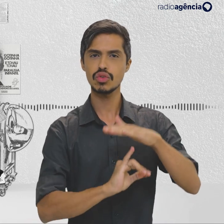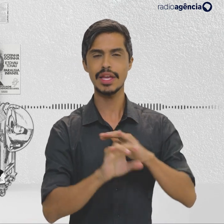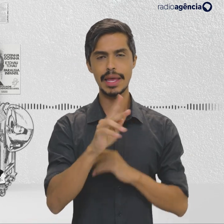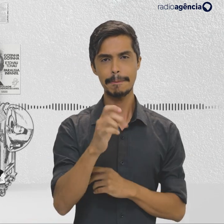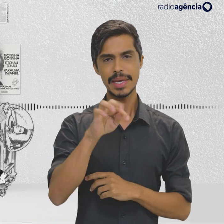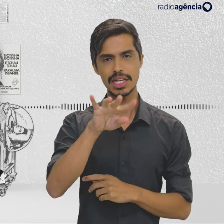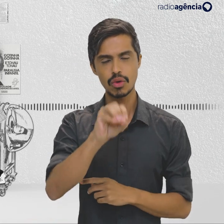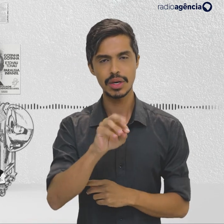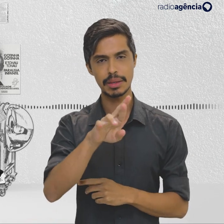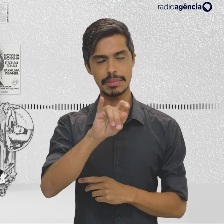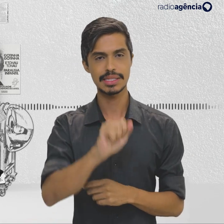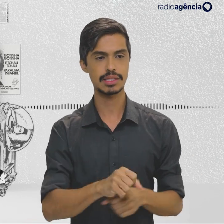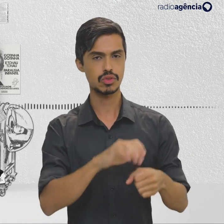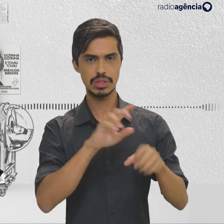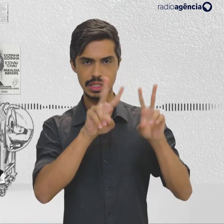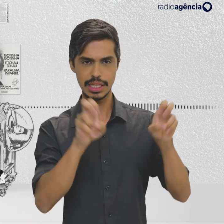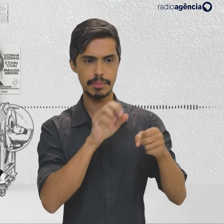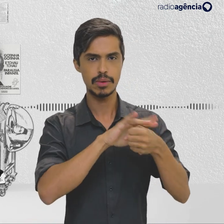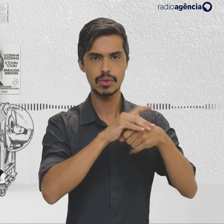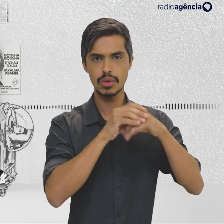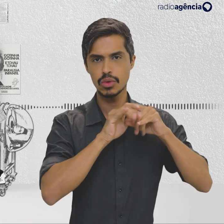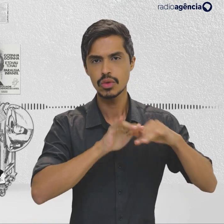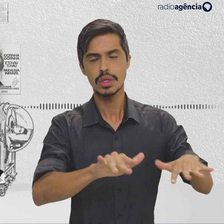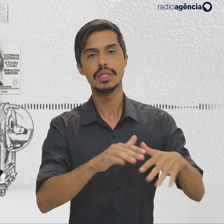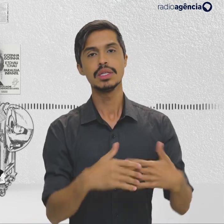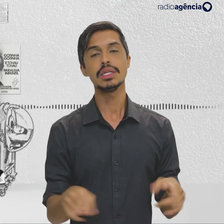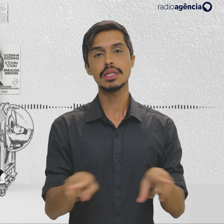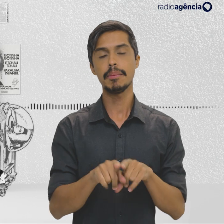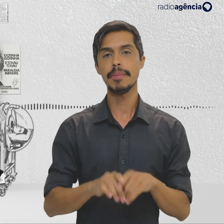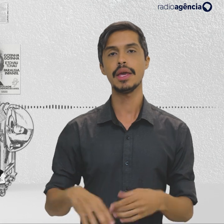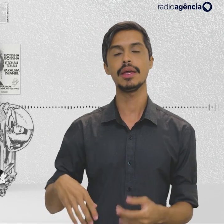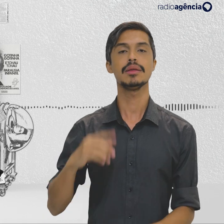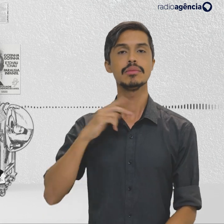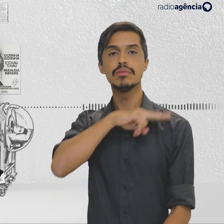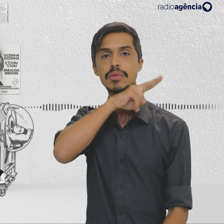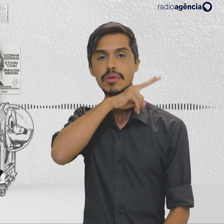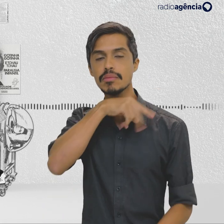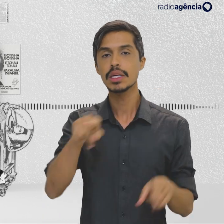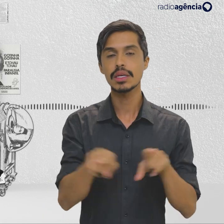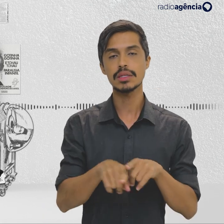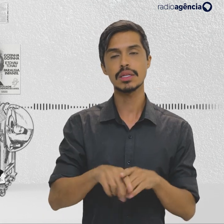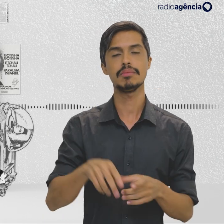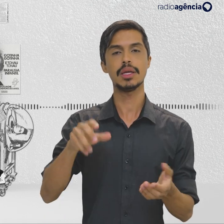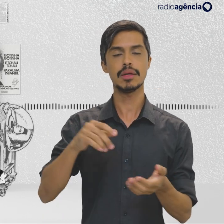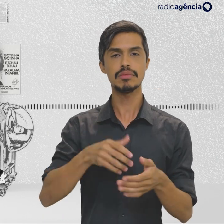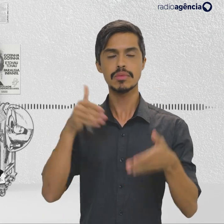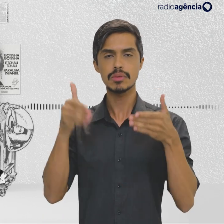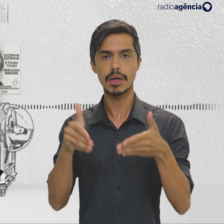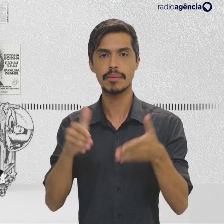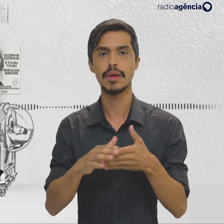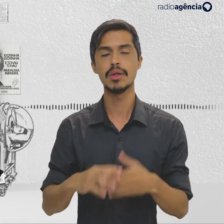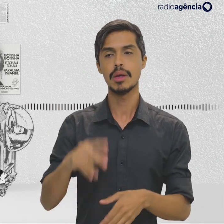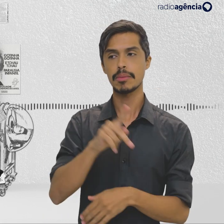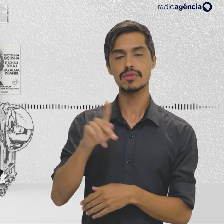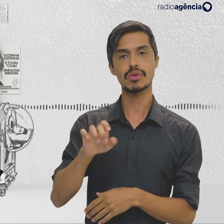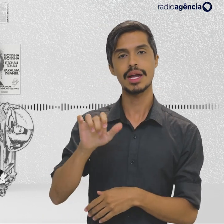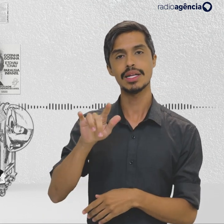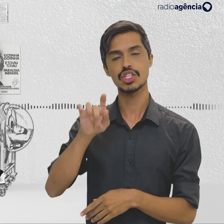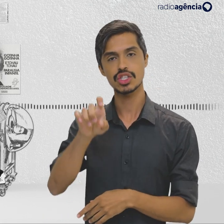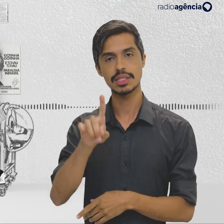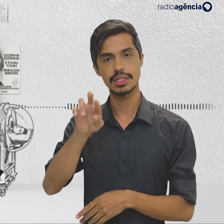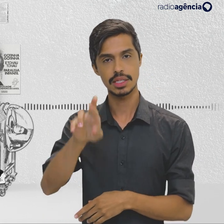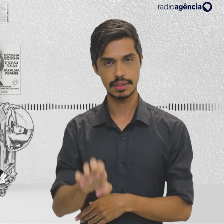Emílio Ribas e também teve passagem pelo Instituto Butantã e pelo centro de vigilância epidemiológica Professor